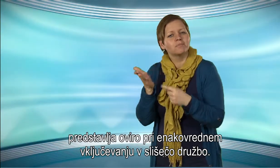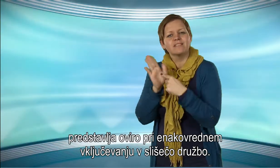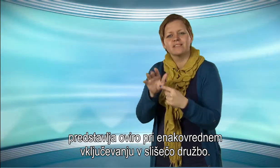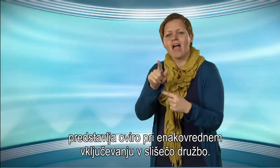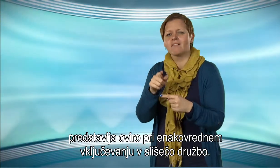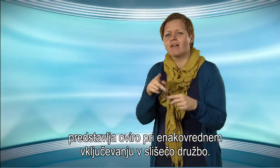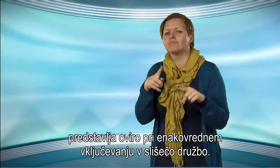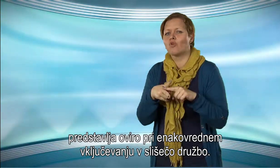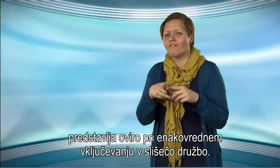družbo.